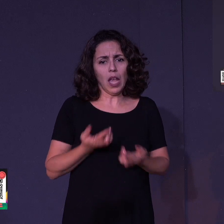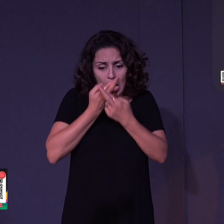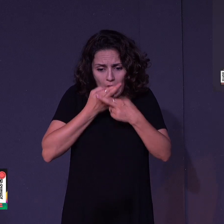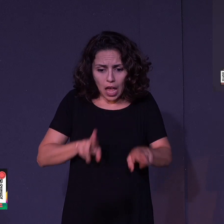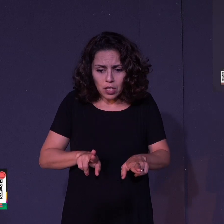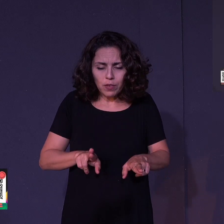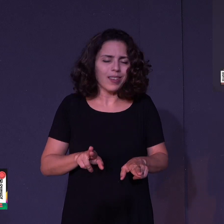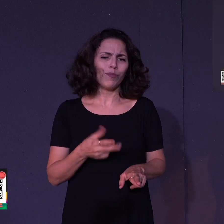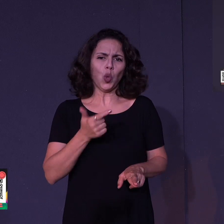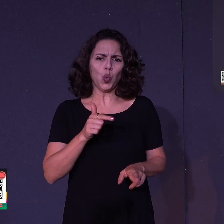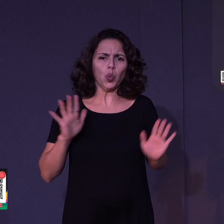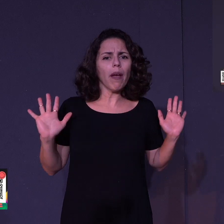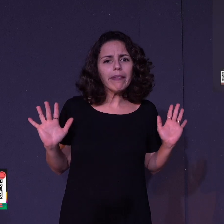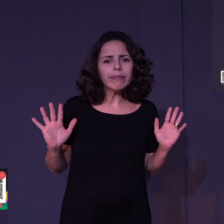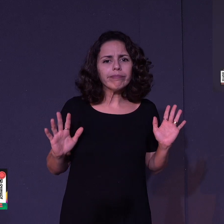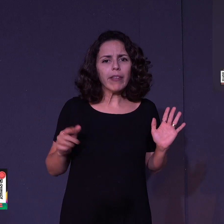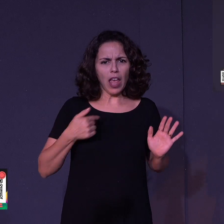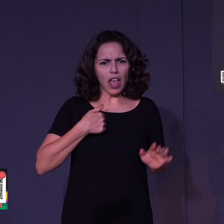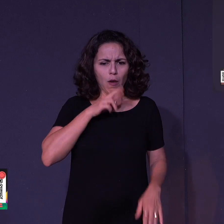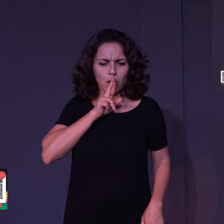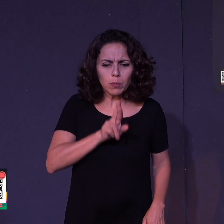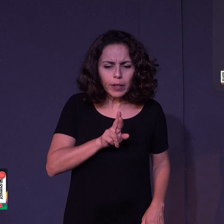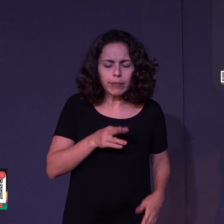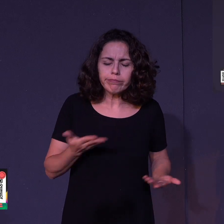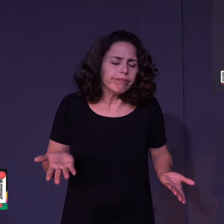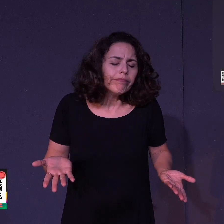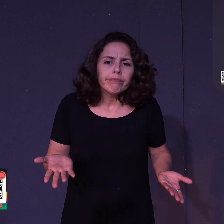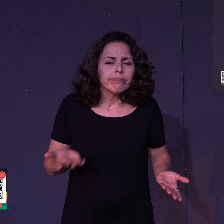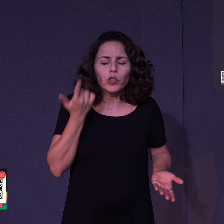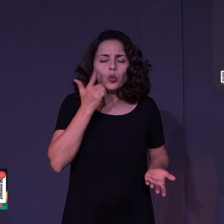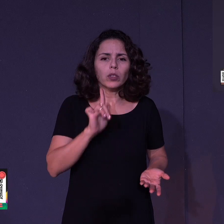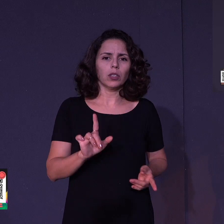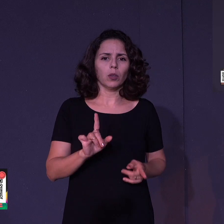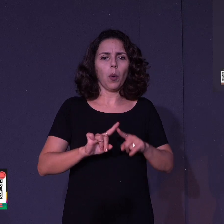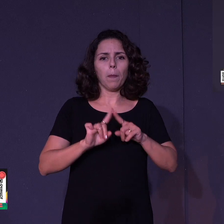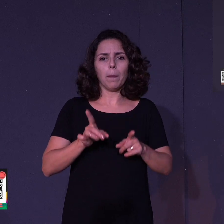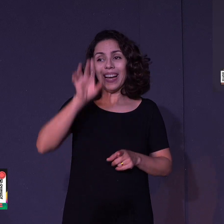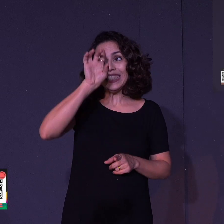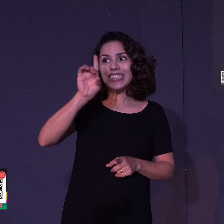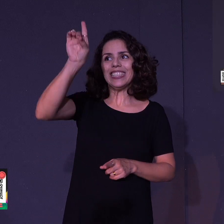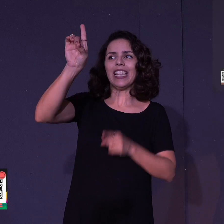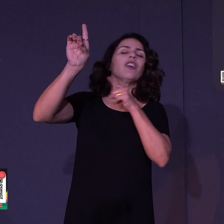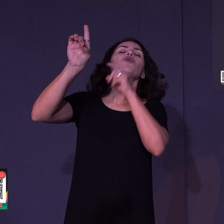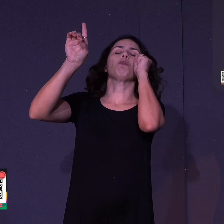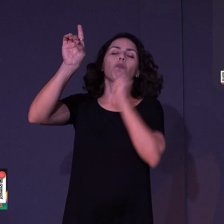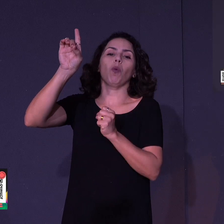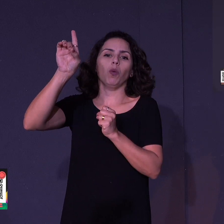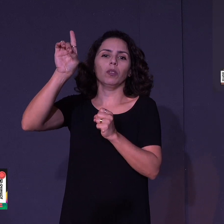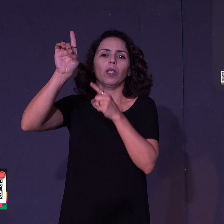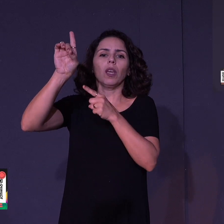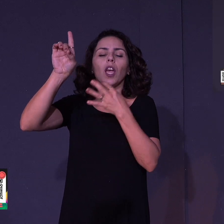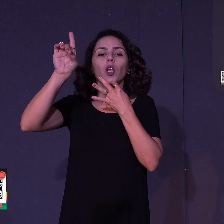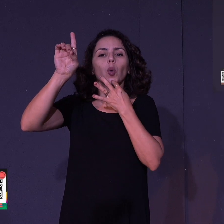que somente Deus pode fazer e nos socorrer e nos dar a paz, que é a exclusividade dEle como Criador, porque Ele nos